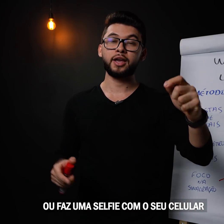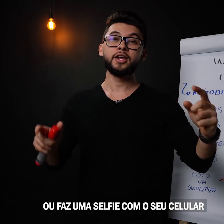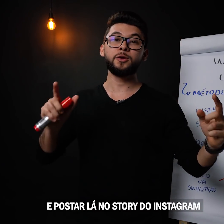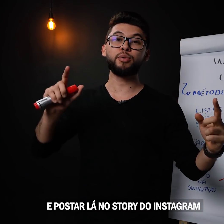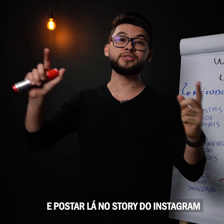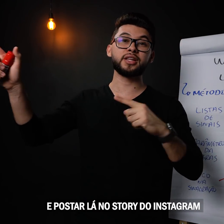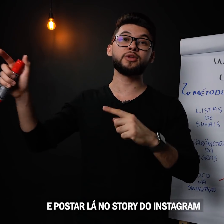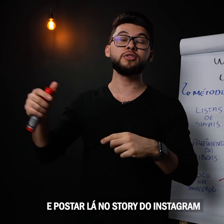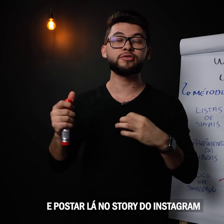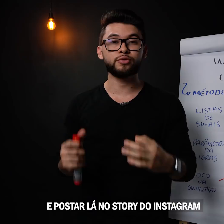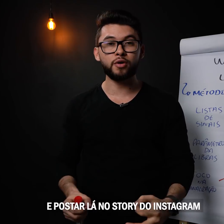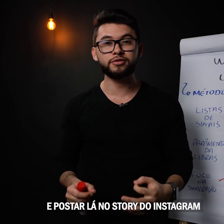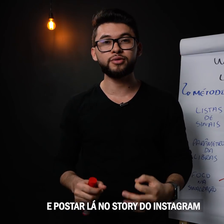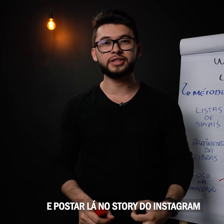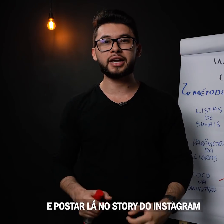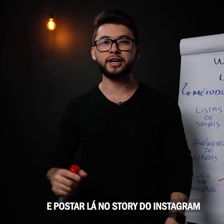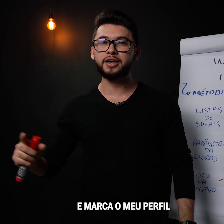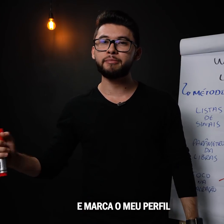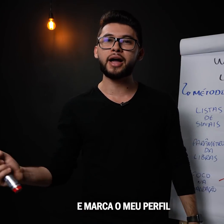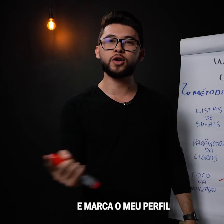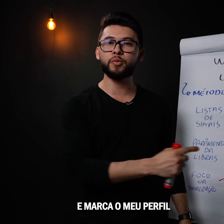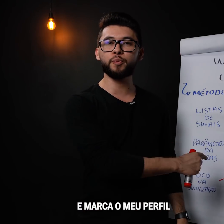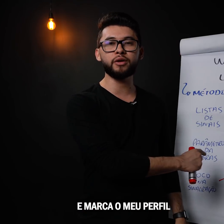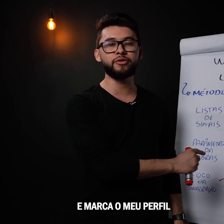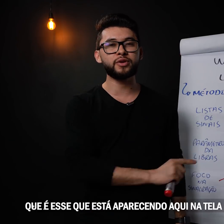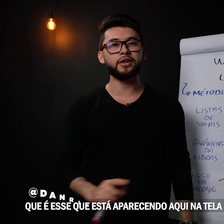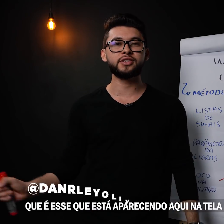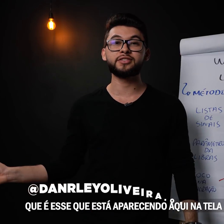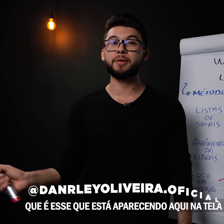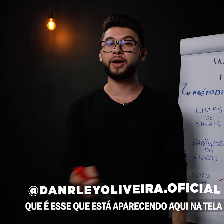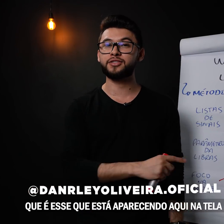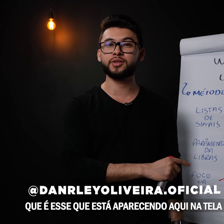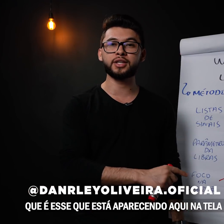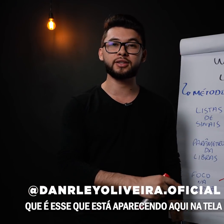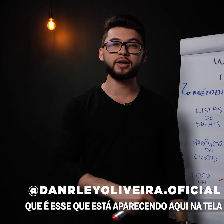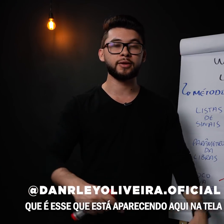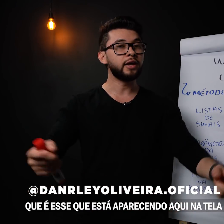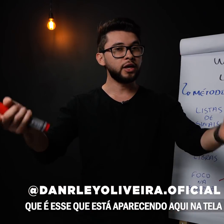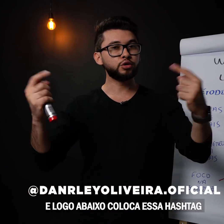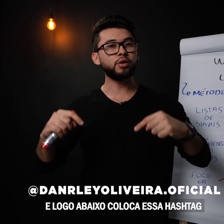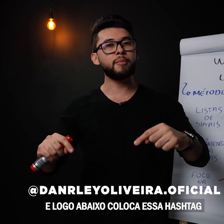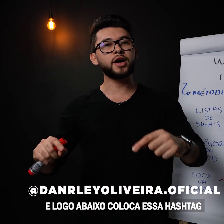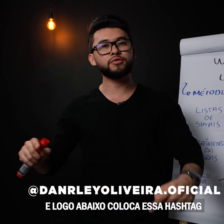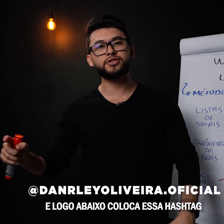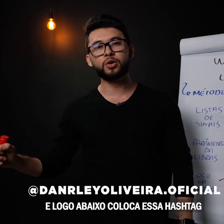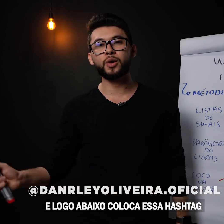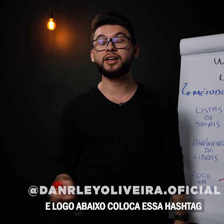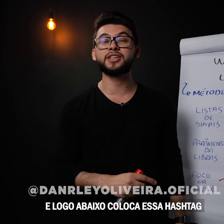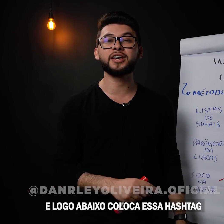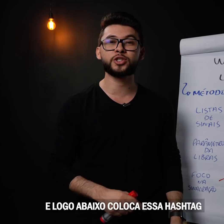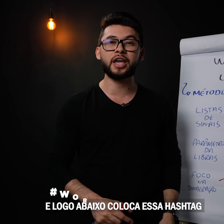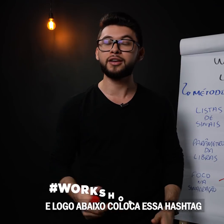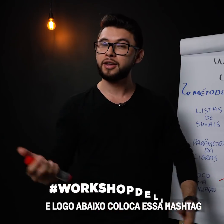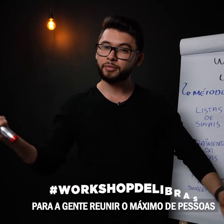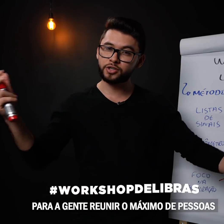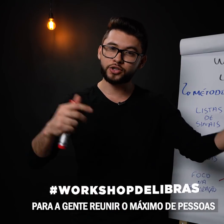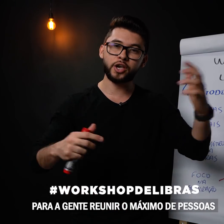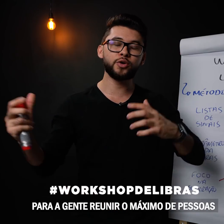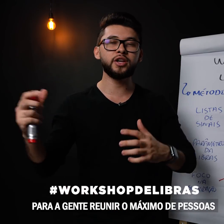e posta lá no Stories do Instagram e marca o meu perfil, que é esse que está aparecendo aqui na tela. E logo abaixo você coloca essa hashtag para a gente reunir